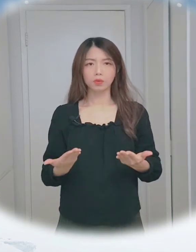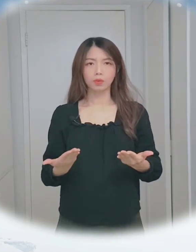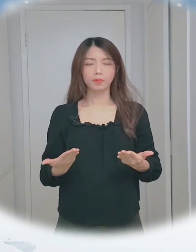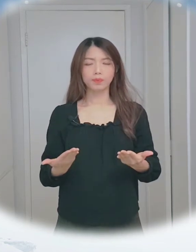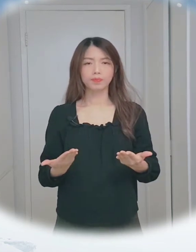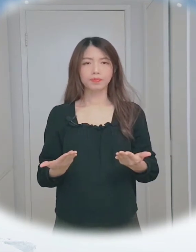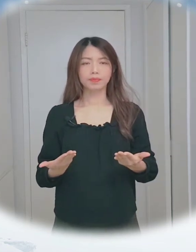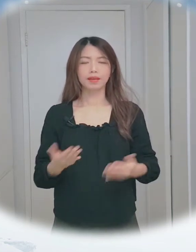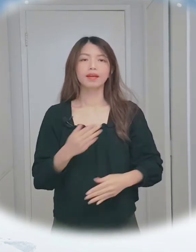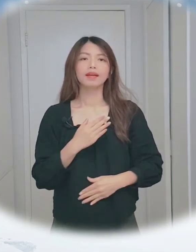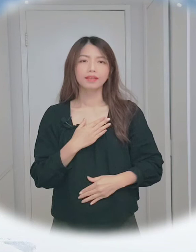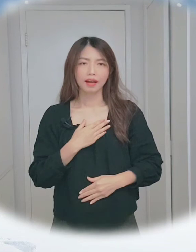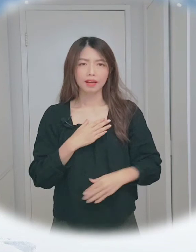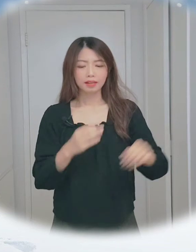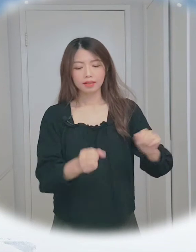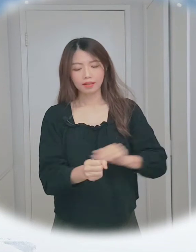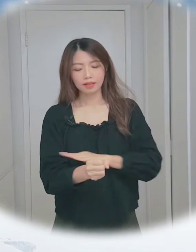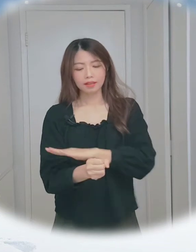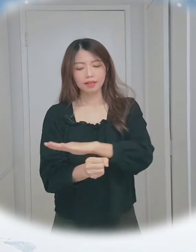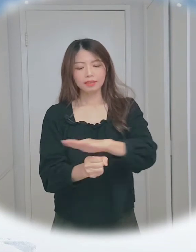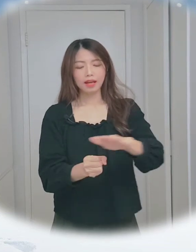안쪽으로 날